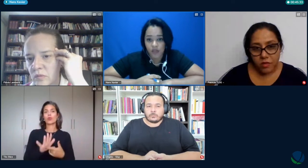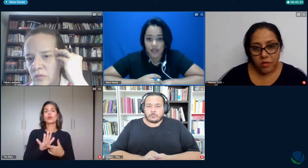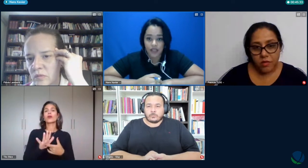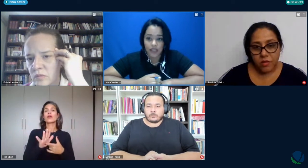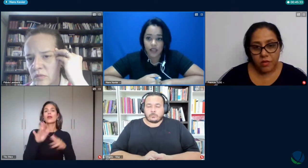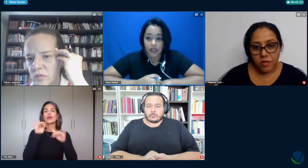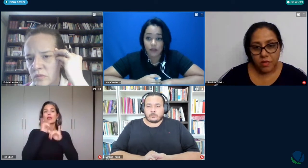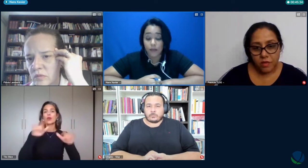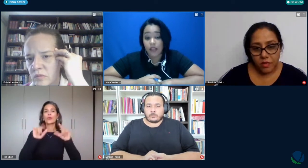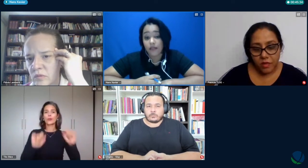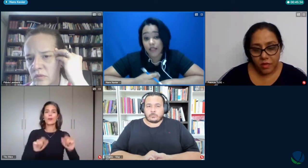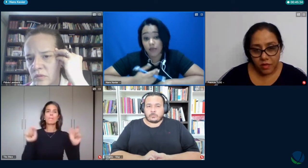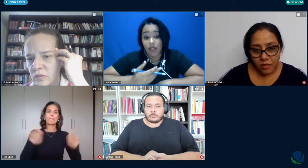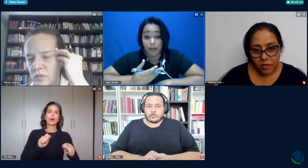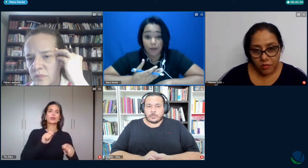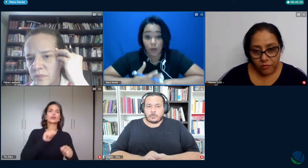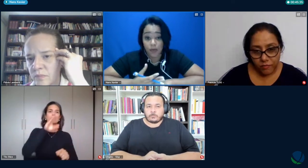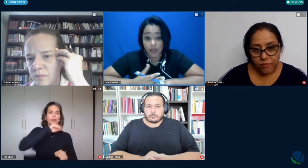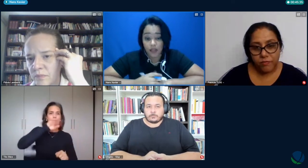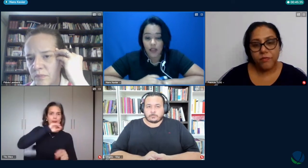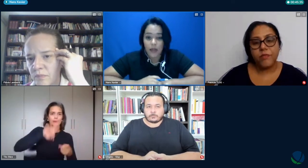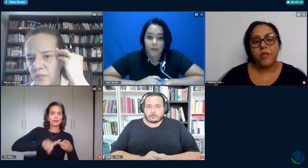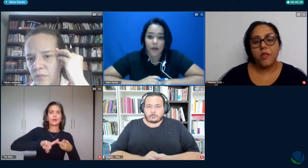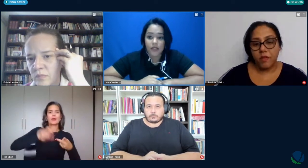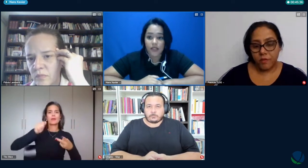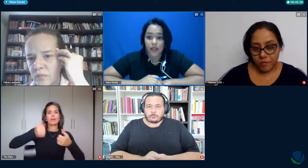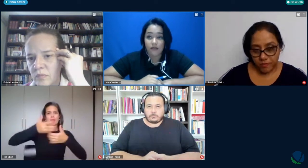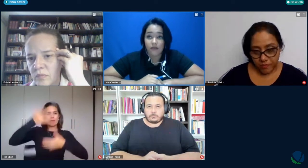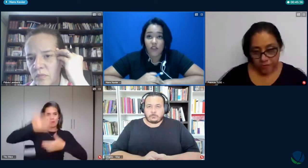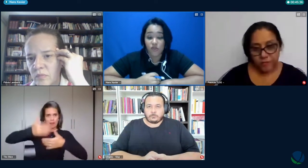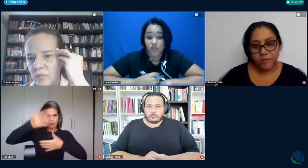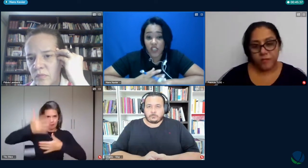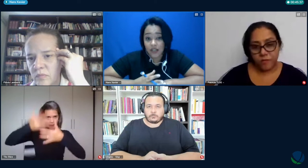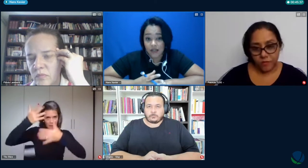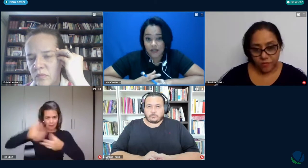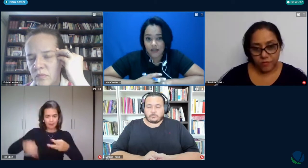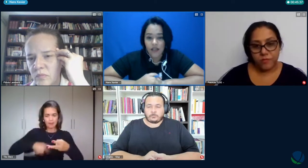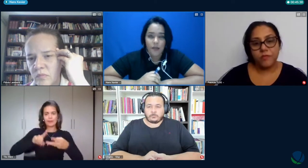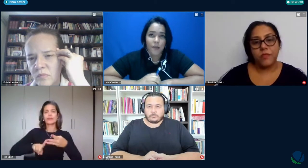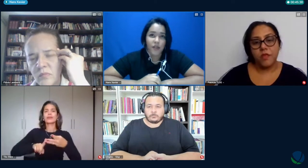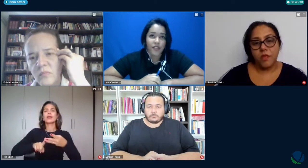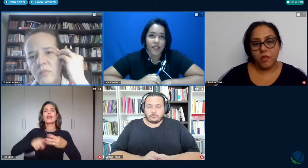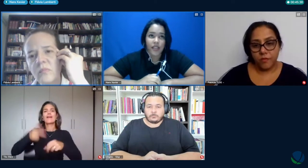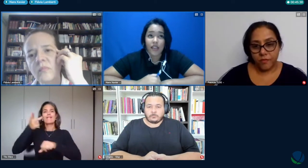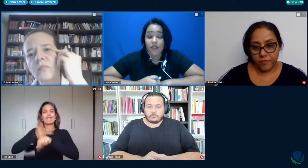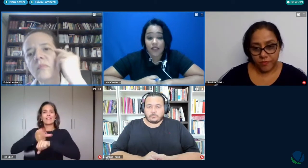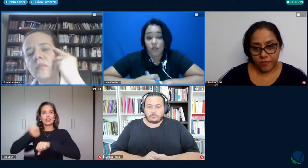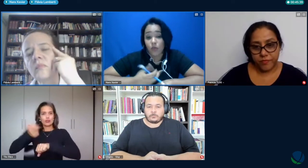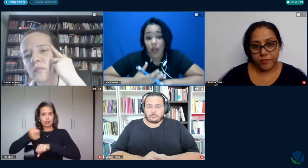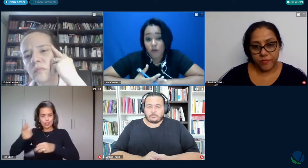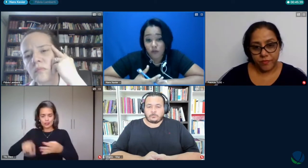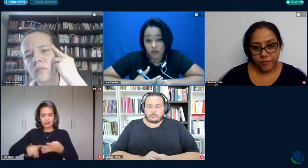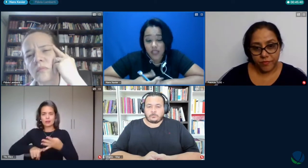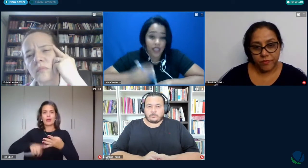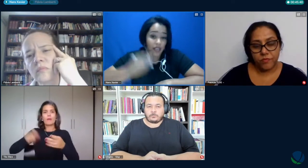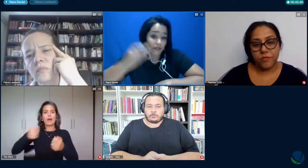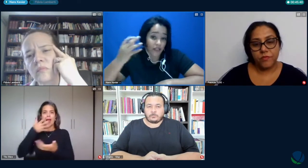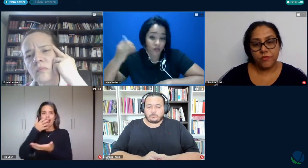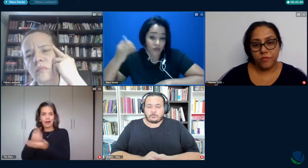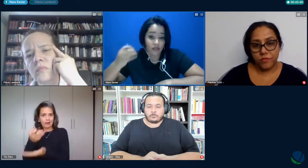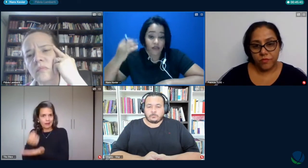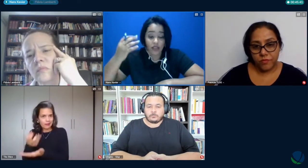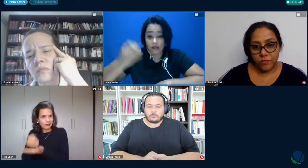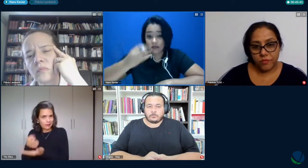áudio, pode ser através do teleprompter, pode ser videodicas, pode ser gravação do áudio, e aí